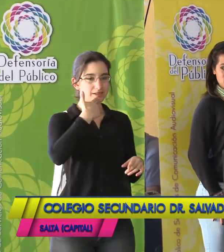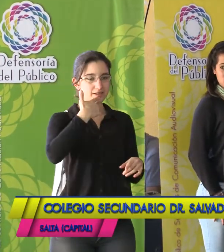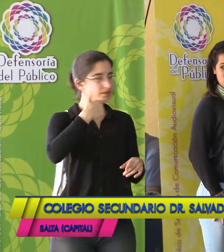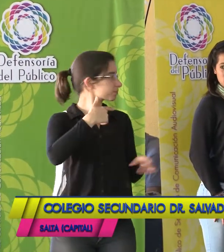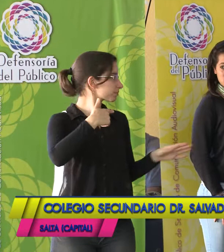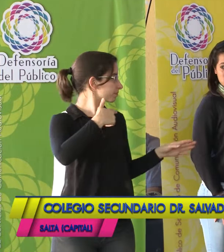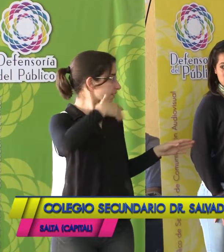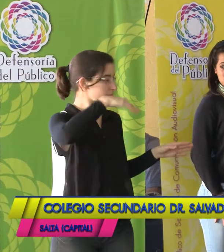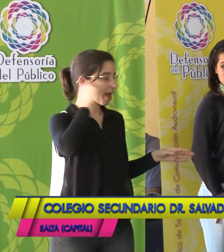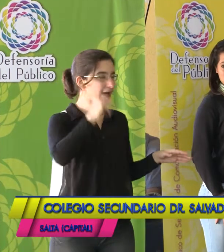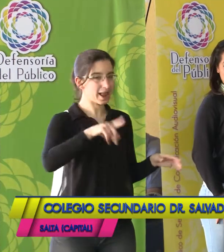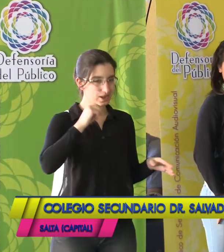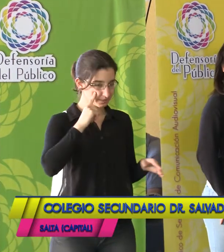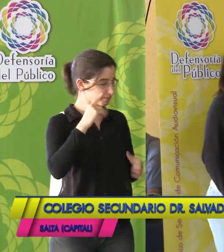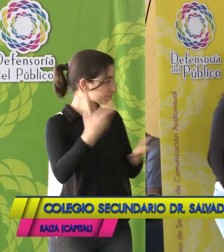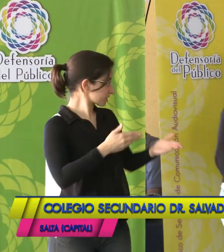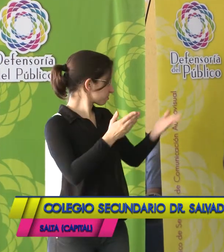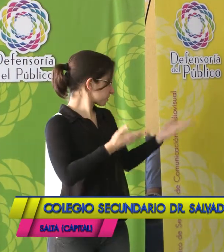mis compañeros a continuación se van a presentar.